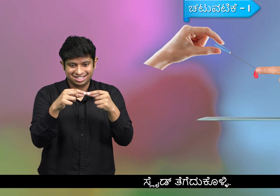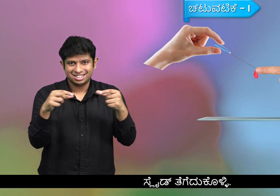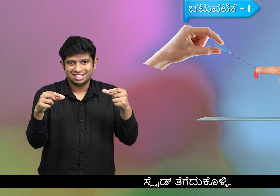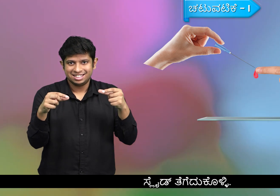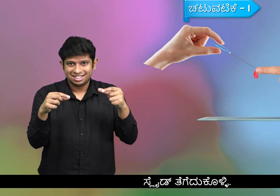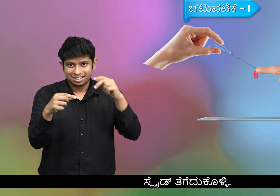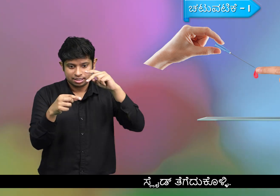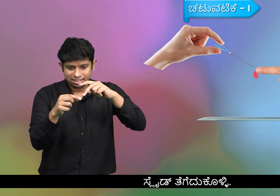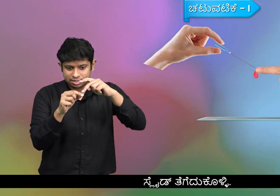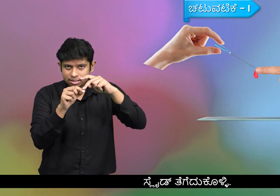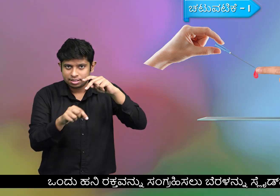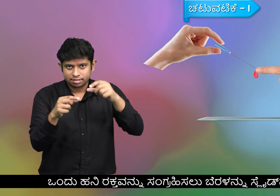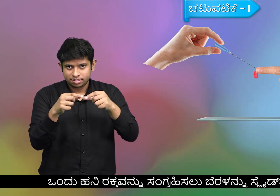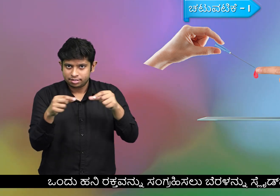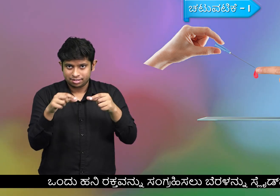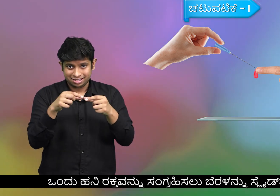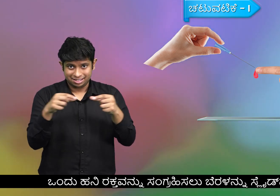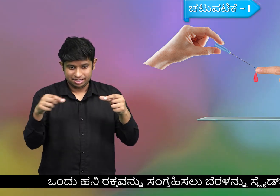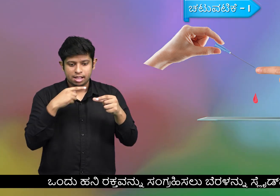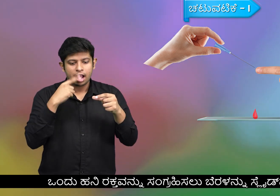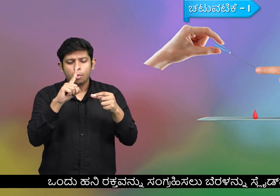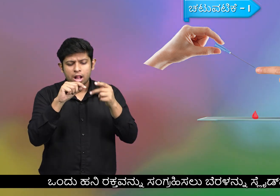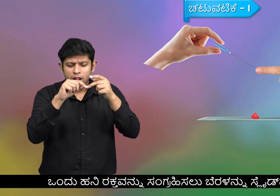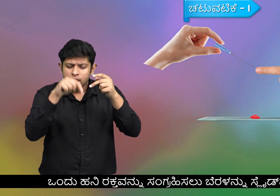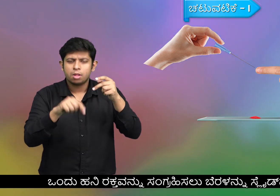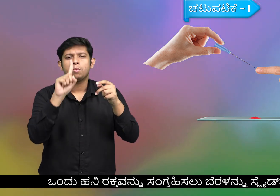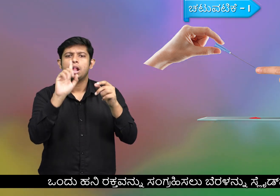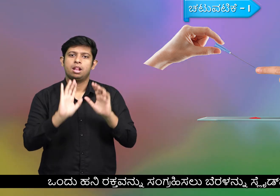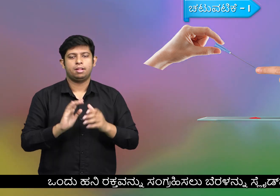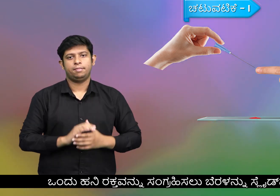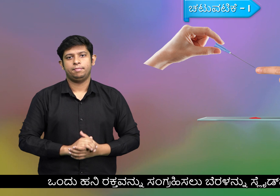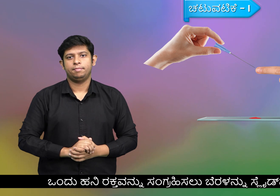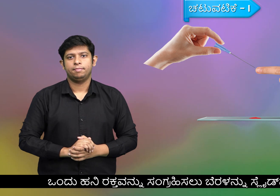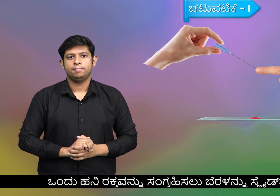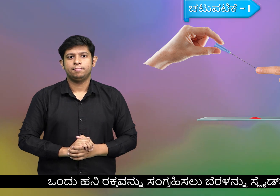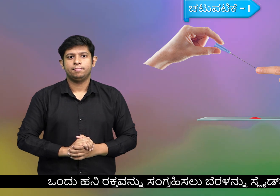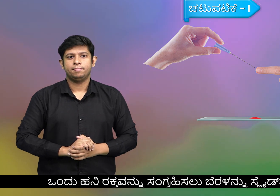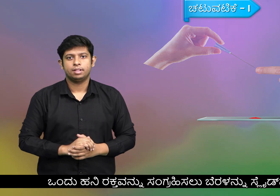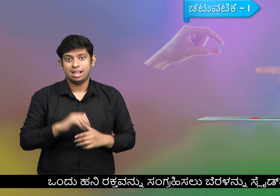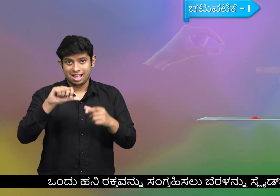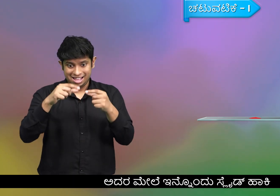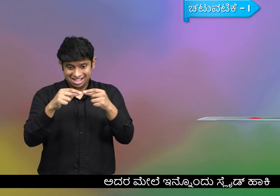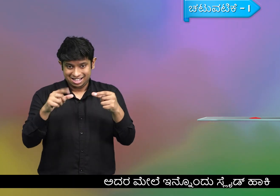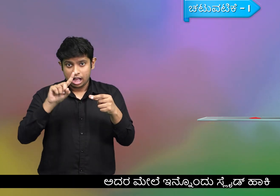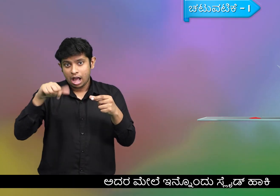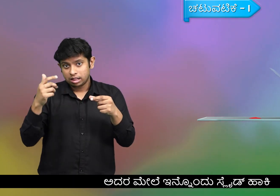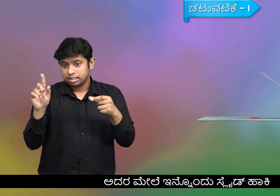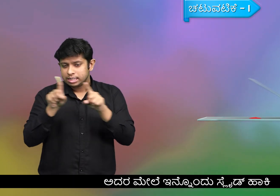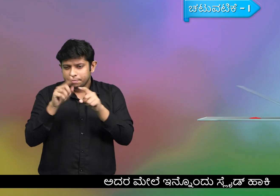ತೆಗೆದುಕೊಳ್ಳಿ. 1 ಹನಿ ರಕ್ತವನ್ನು ಸಂಗ್ರಹಿಸಲು ಬೆರಳನ್ನು ಸ್ಲೈಡ್ನಲ್ಲಿ ಇರಿಸಿ. ಅದರ ಮೇಲೆ ಇನ್ನೊಂದು ಸ್ಲೈಡ್